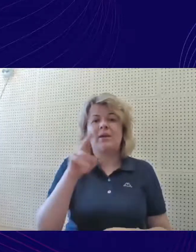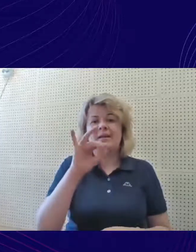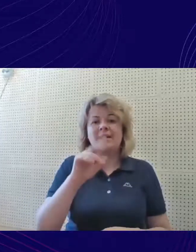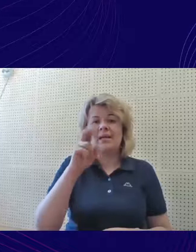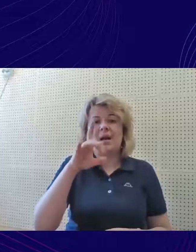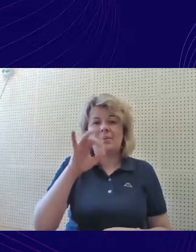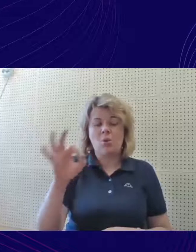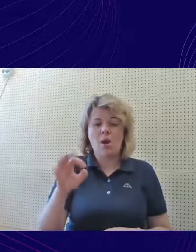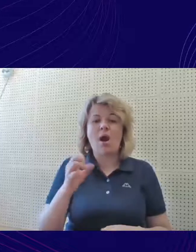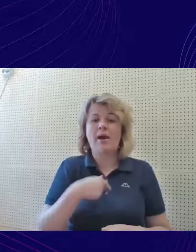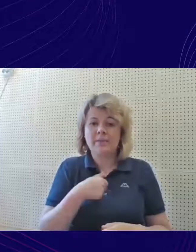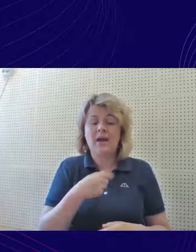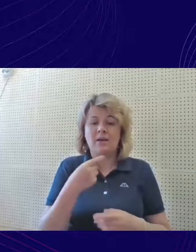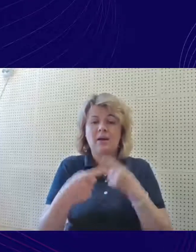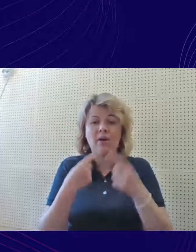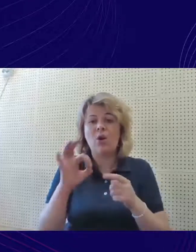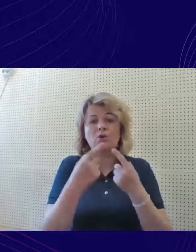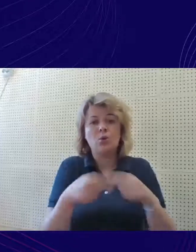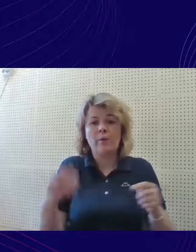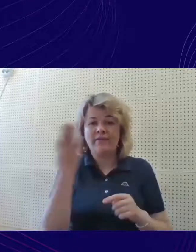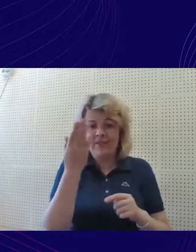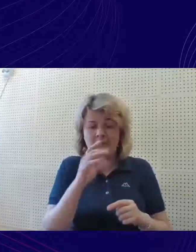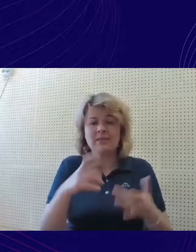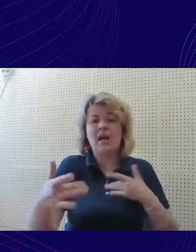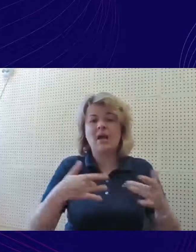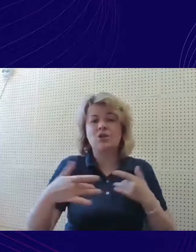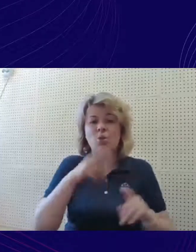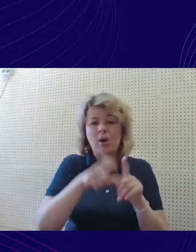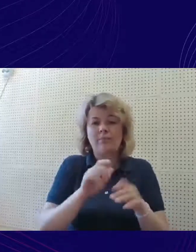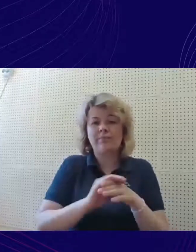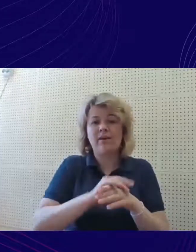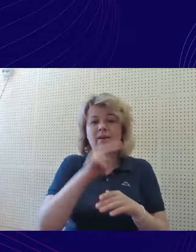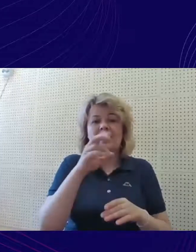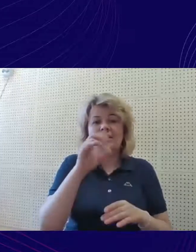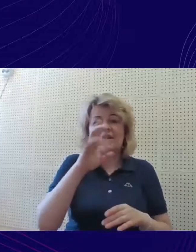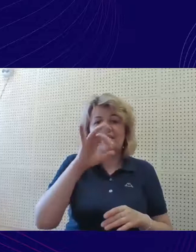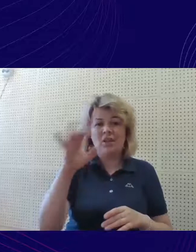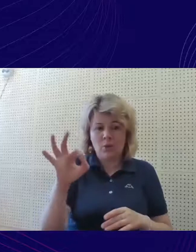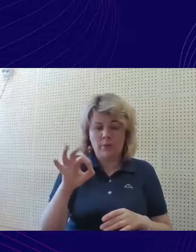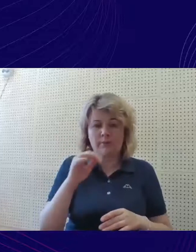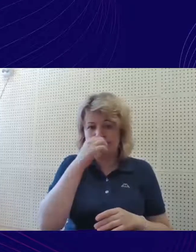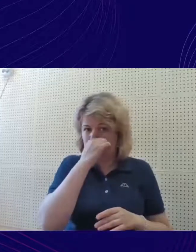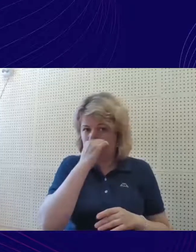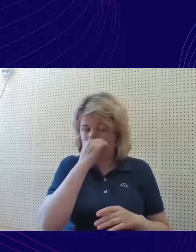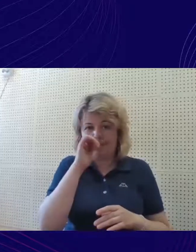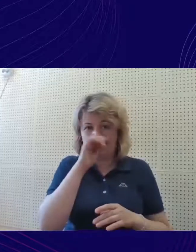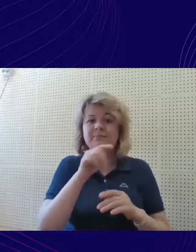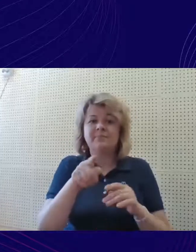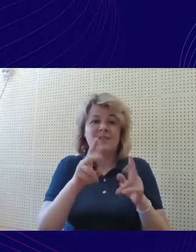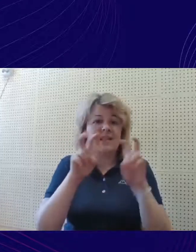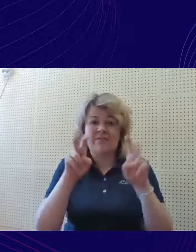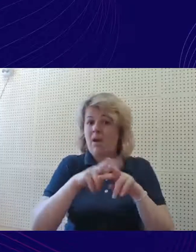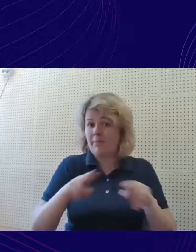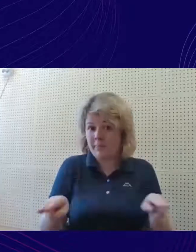и Брюсом Уиллисом, который тоже назывался «Однажды в Голливуде», который посвящен как раз этой